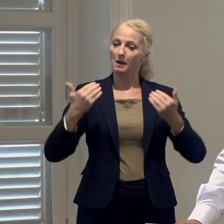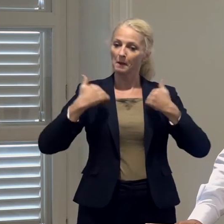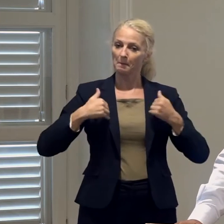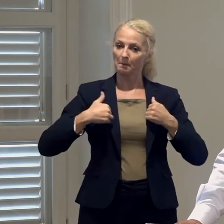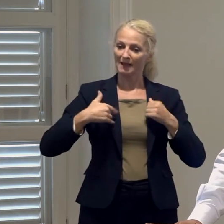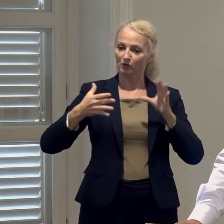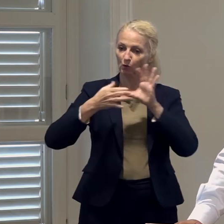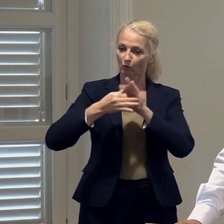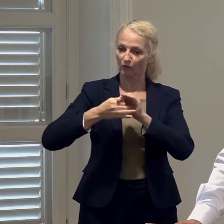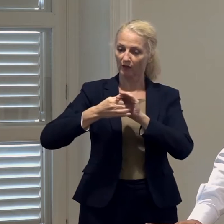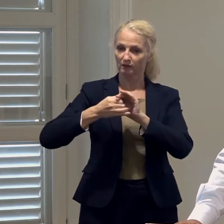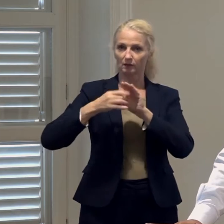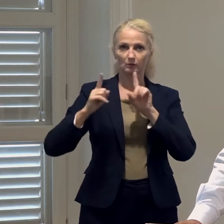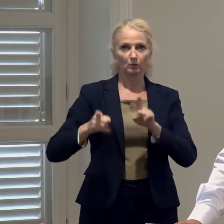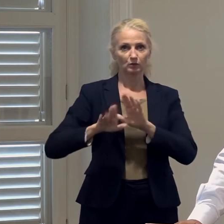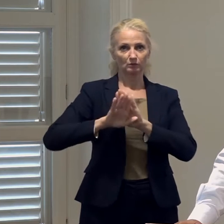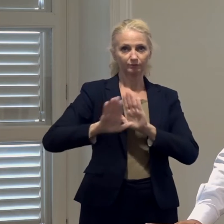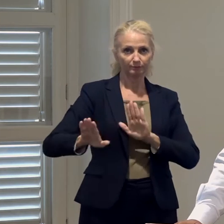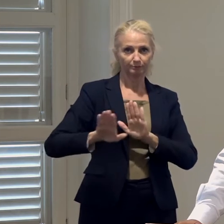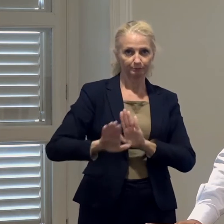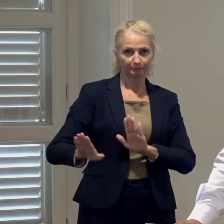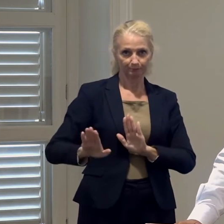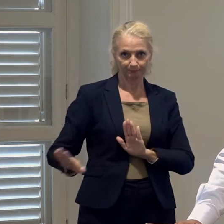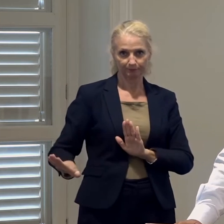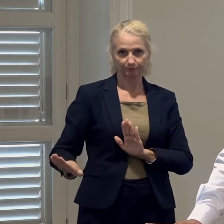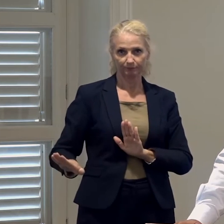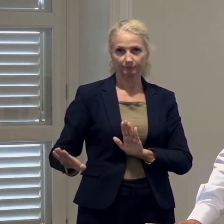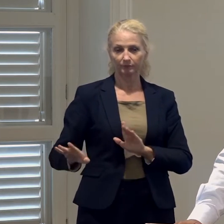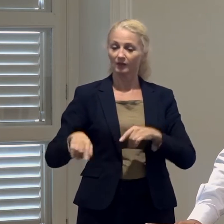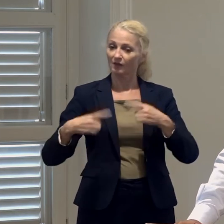te verkleinen dat het virus zich gemakkelijk verspreidt.